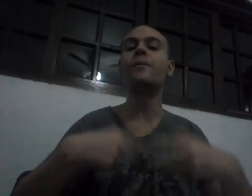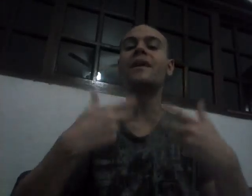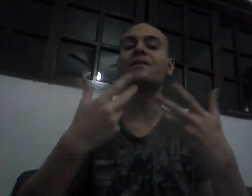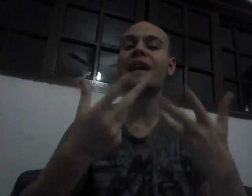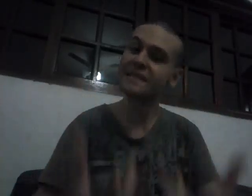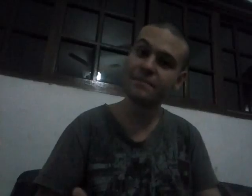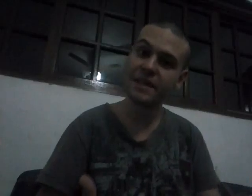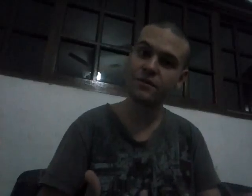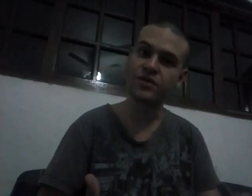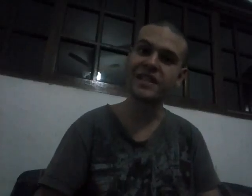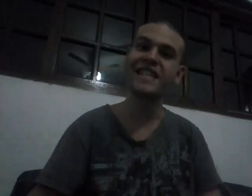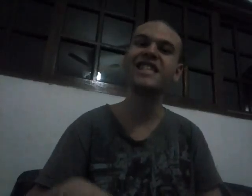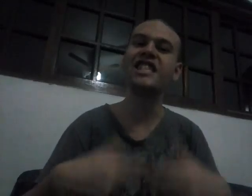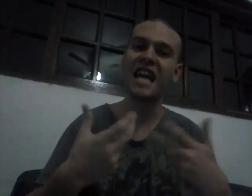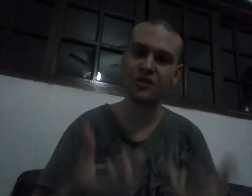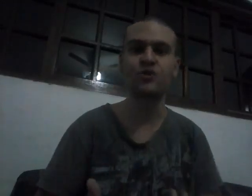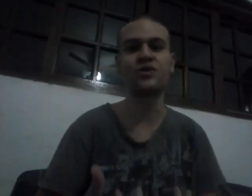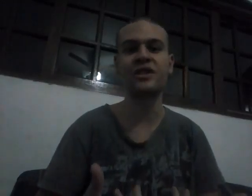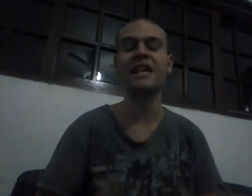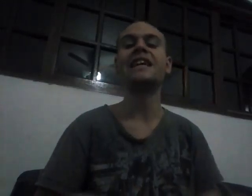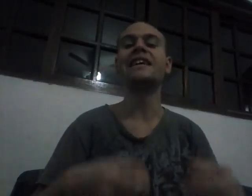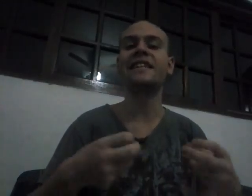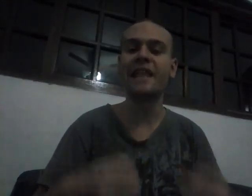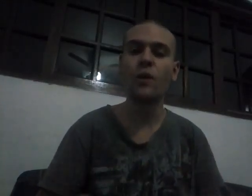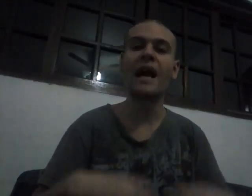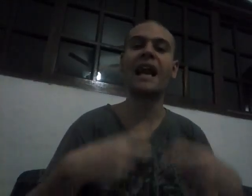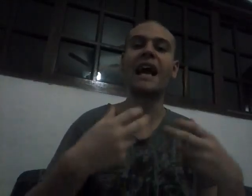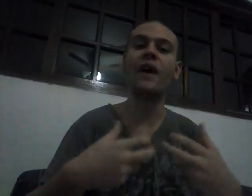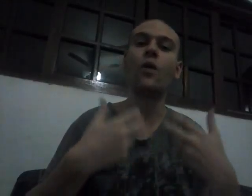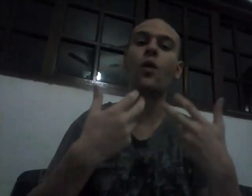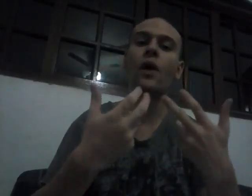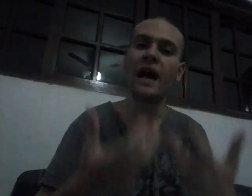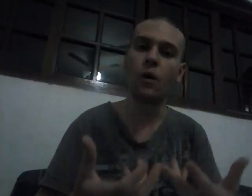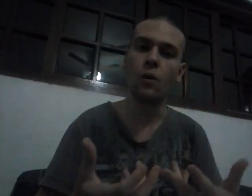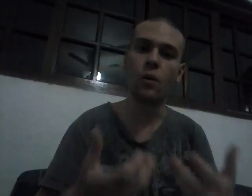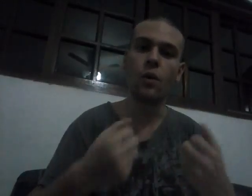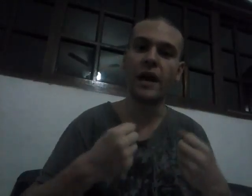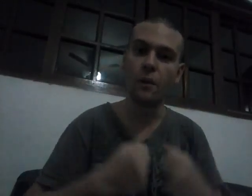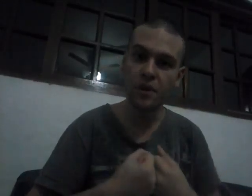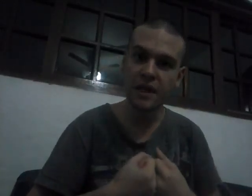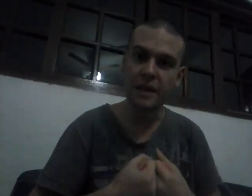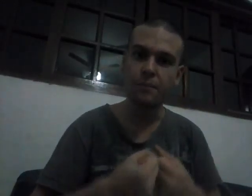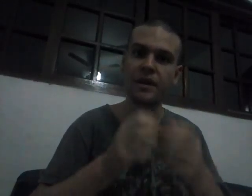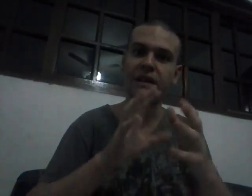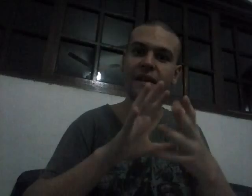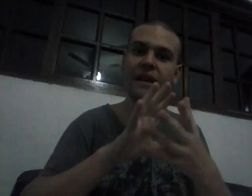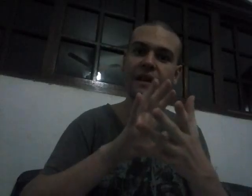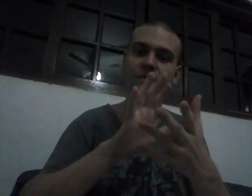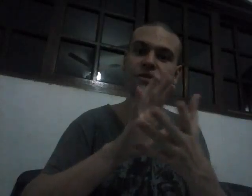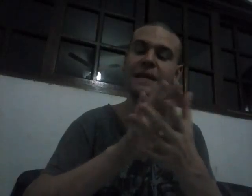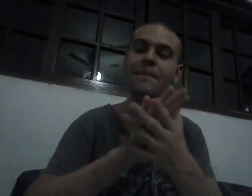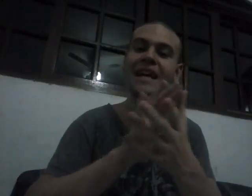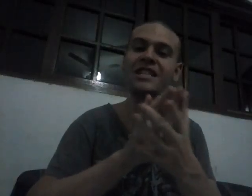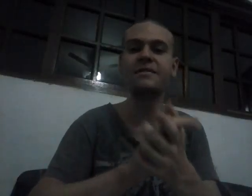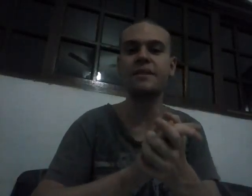por meio das mãos e gestos. Então, ela é oral. Oral por quê? Porque você mexe as